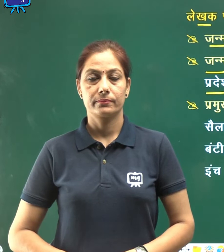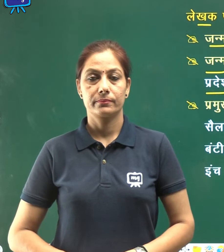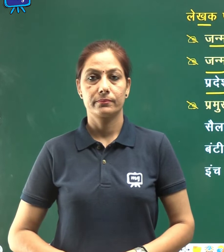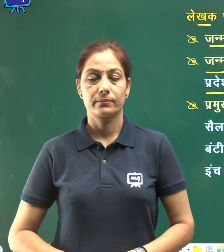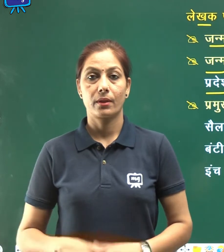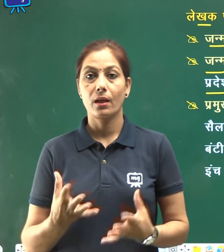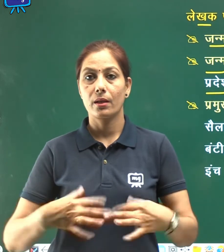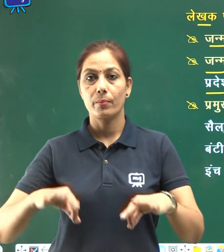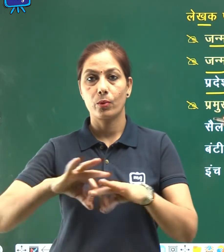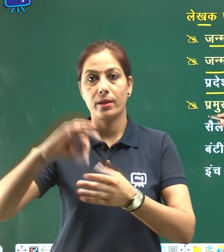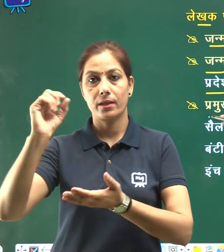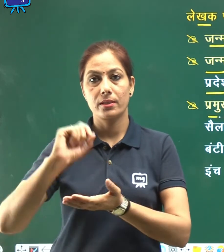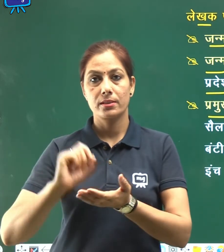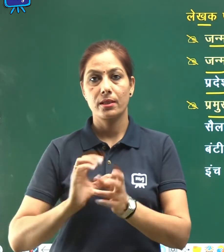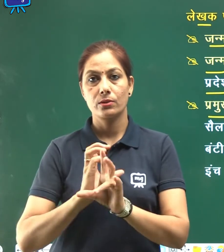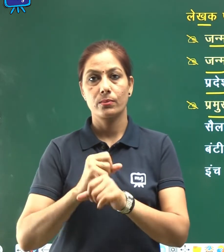इनकी प्रमुख रचनाएं